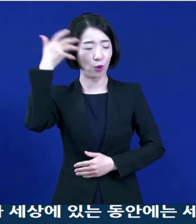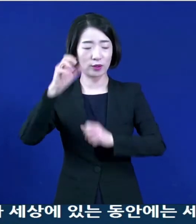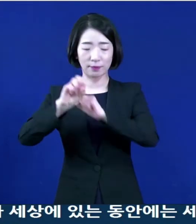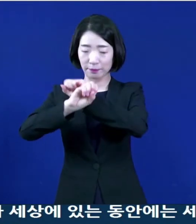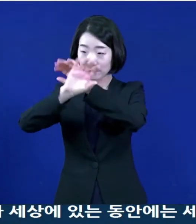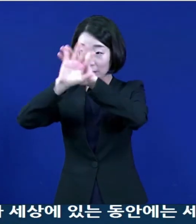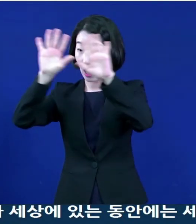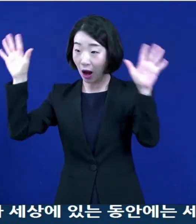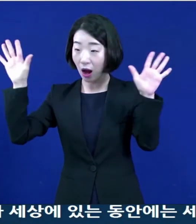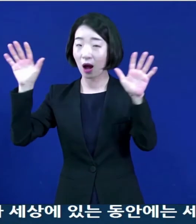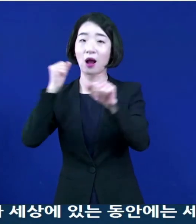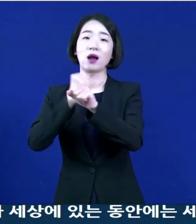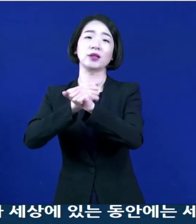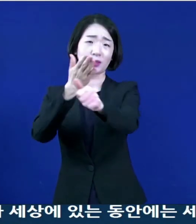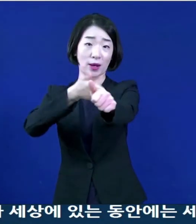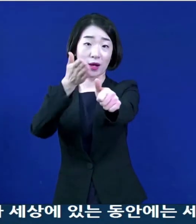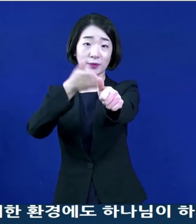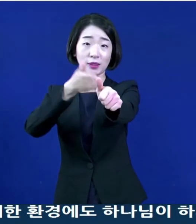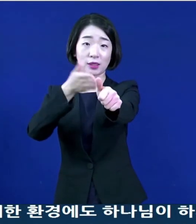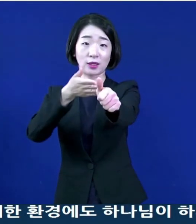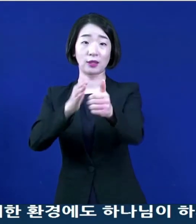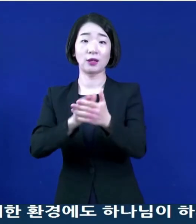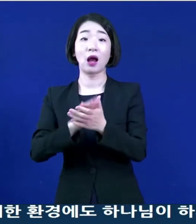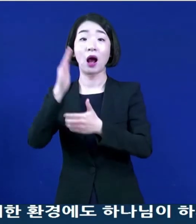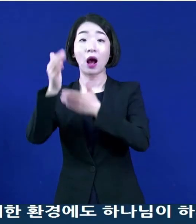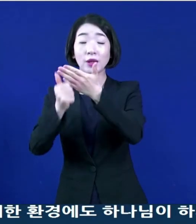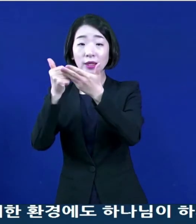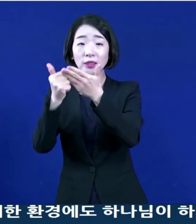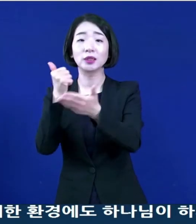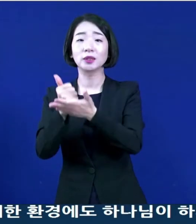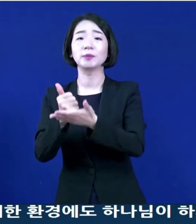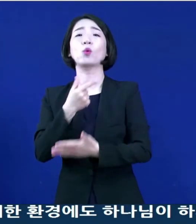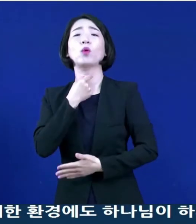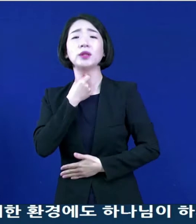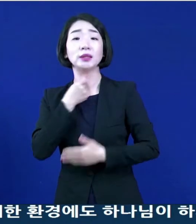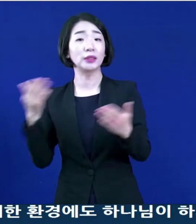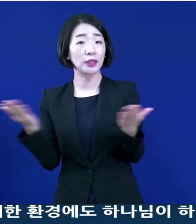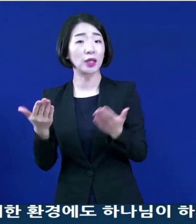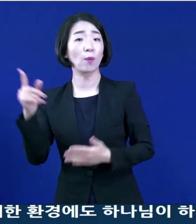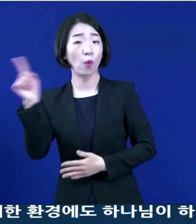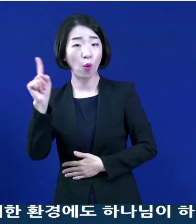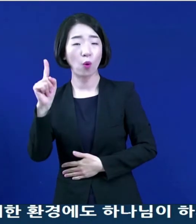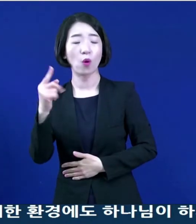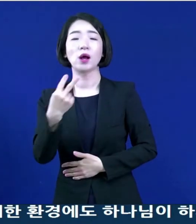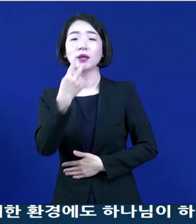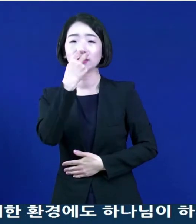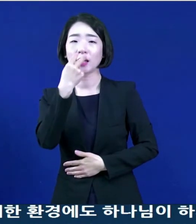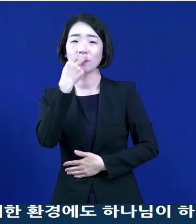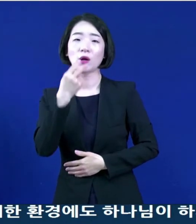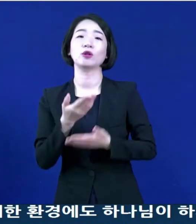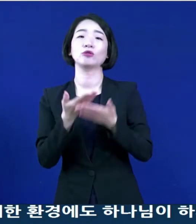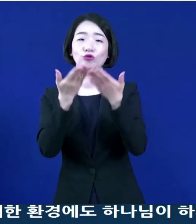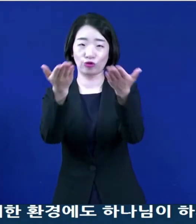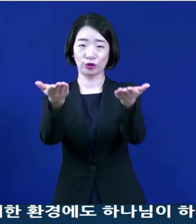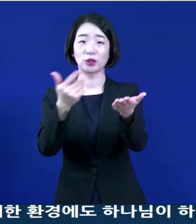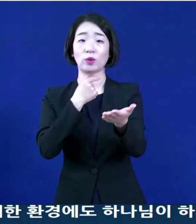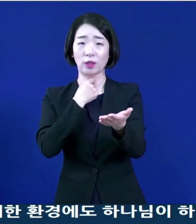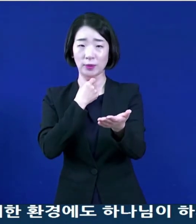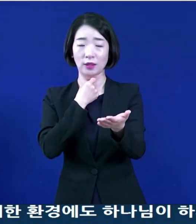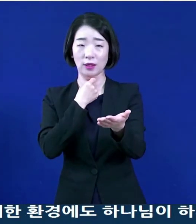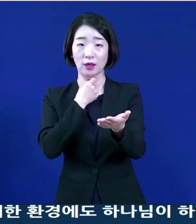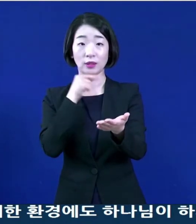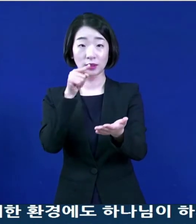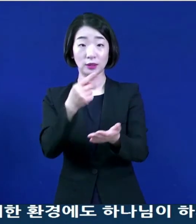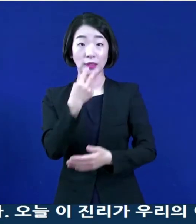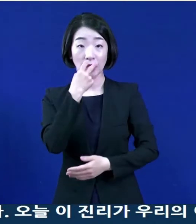안에서 소망합니다. 하나님이 하시고자 하는 일이 무엇이죠? 생명을 주는 겁니다. 동의되시죠? 여러분, 그 생명을